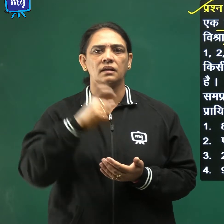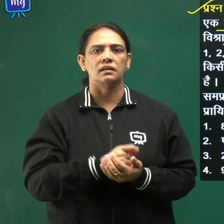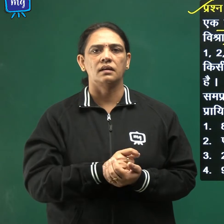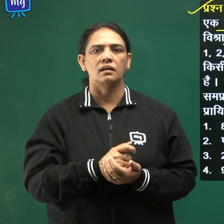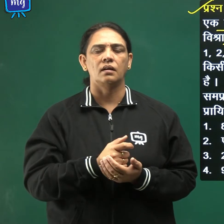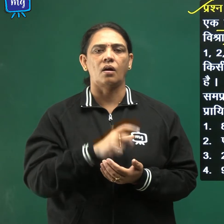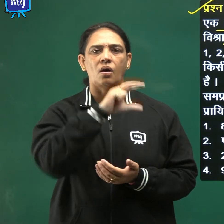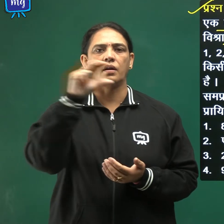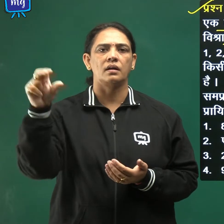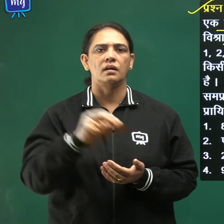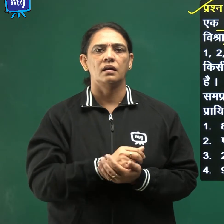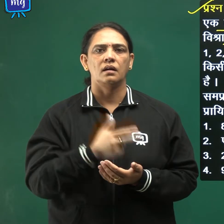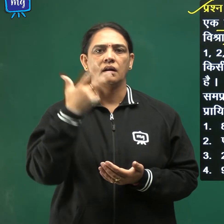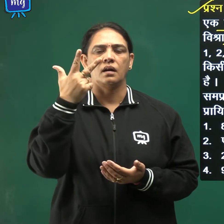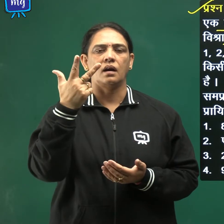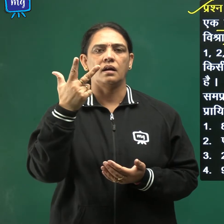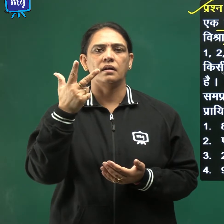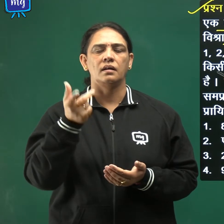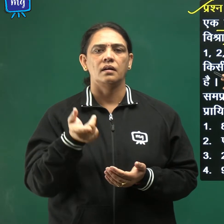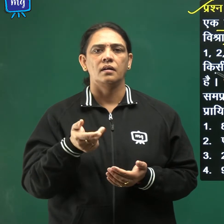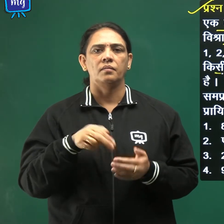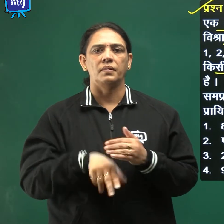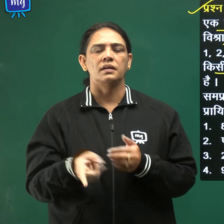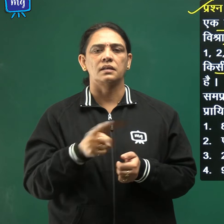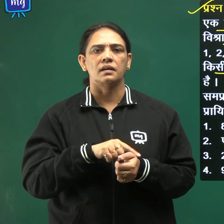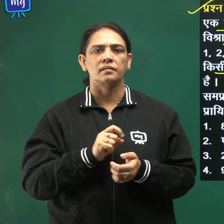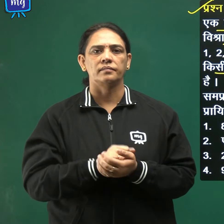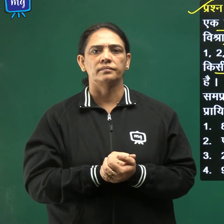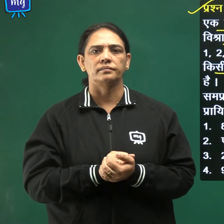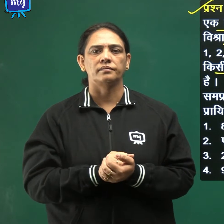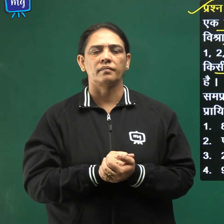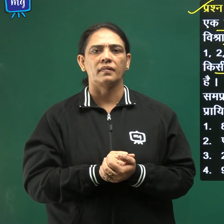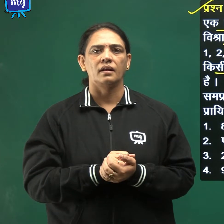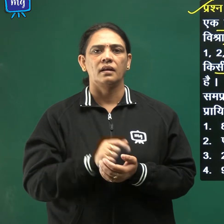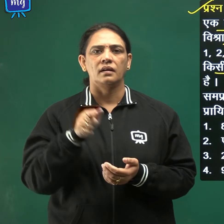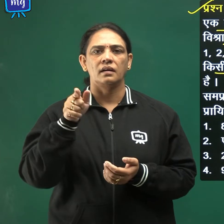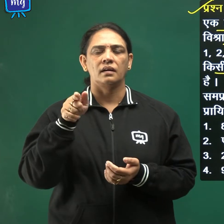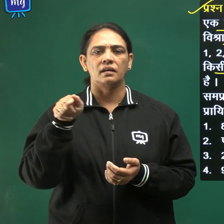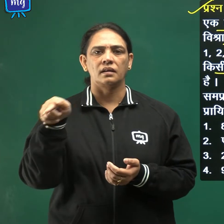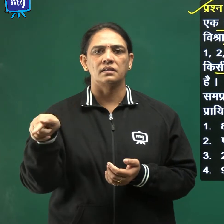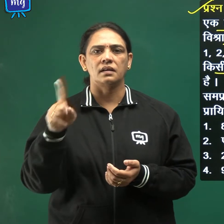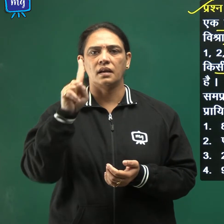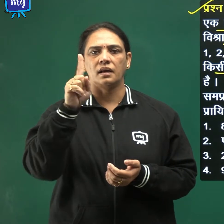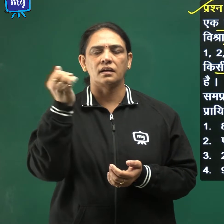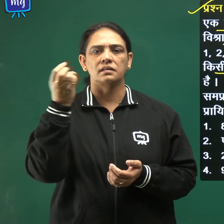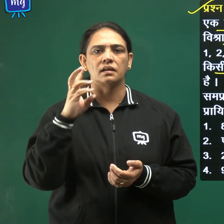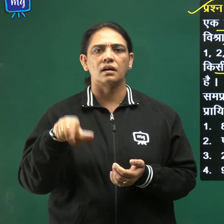123456789 और आठ से से तो किसी एक संख्या को